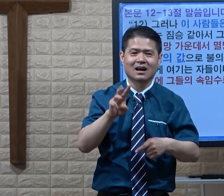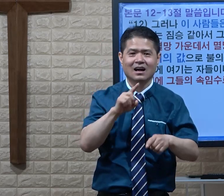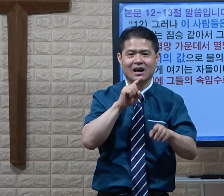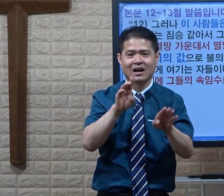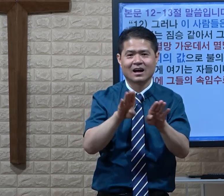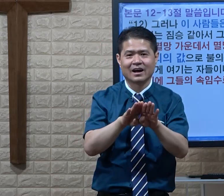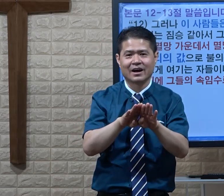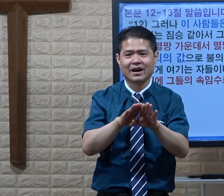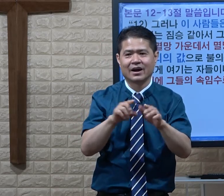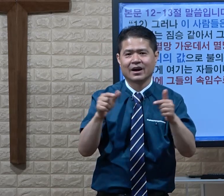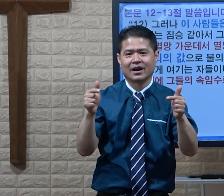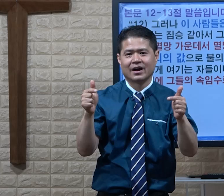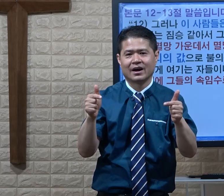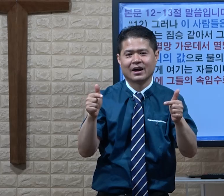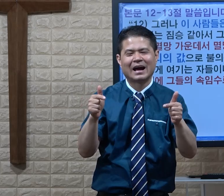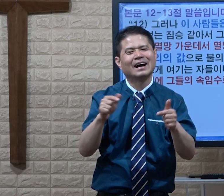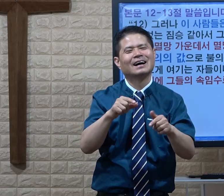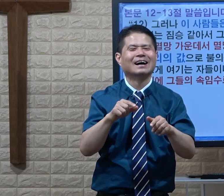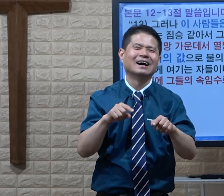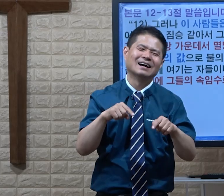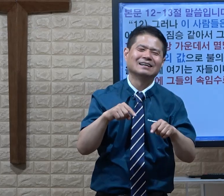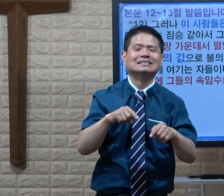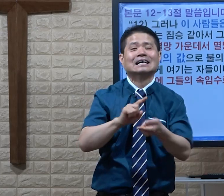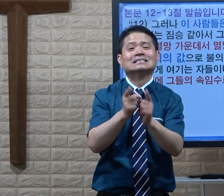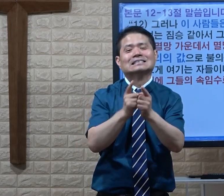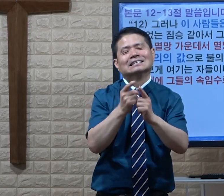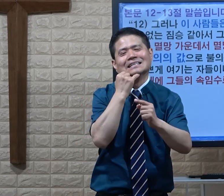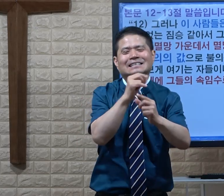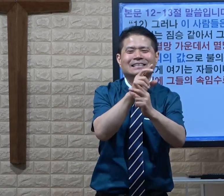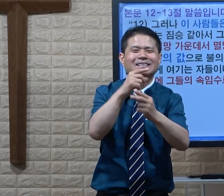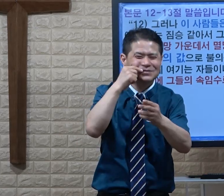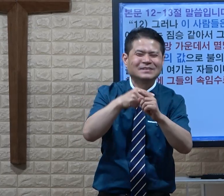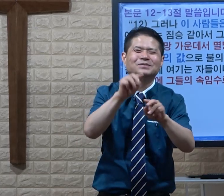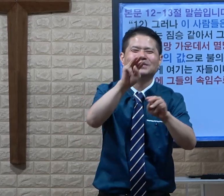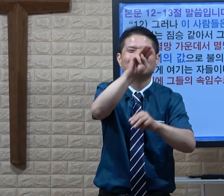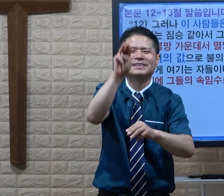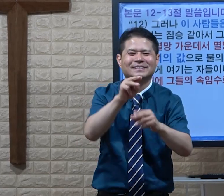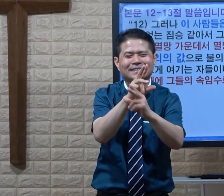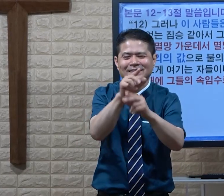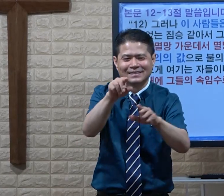계속 반복하다 보면 교회 참석률도 줄어들고